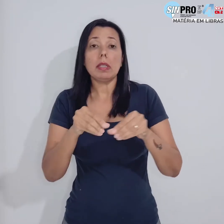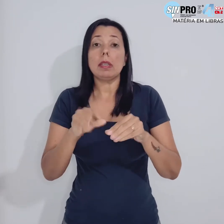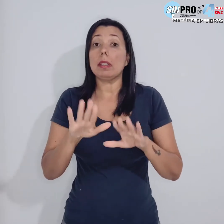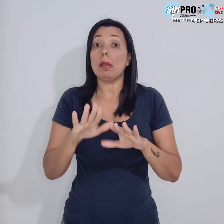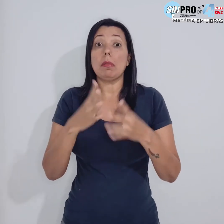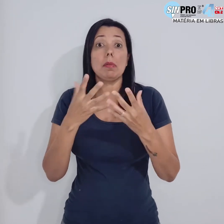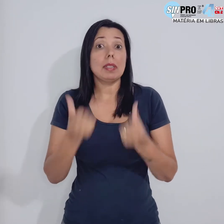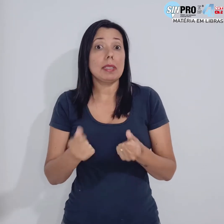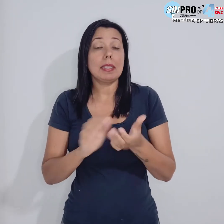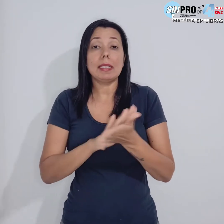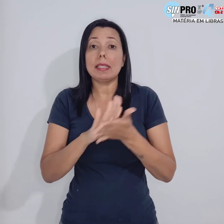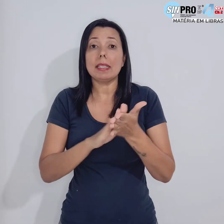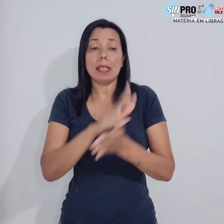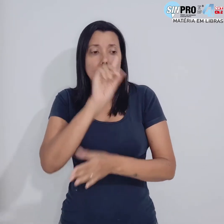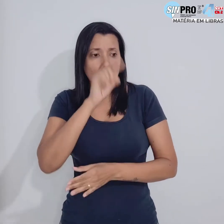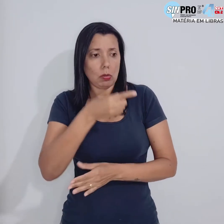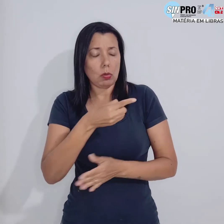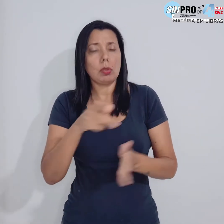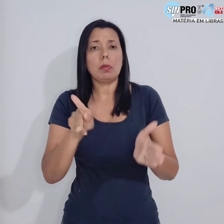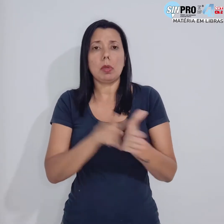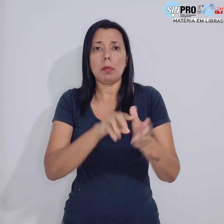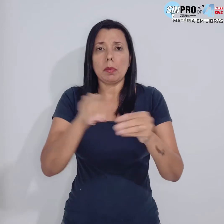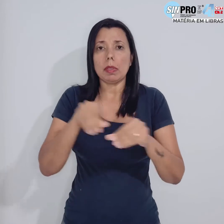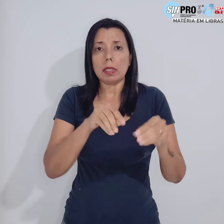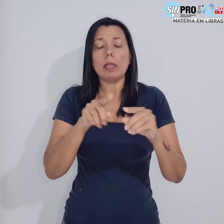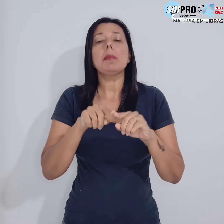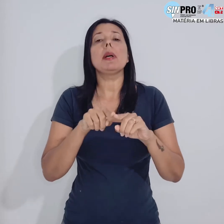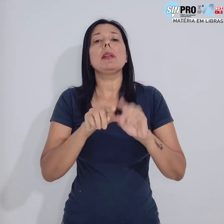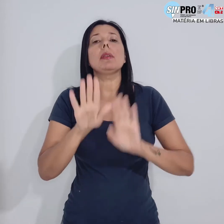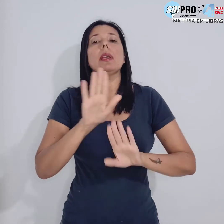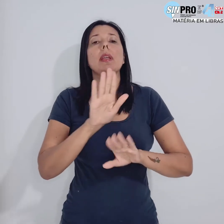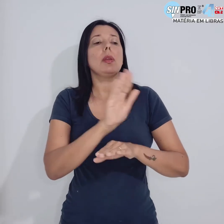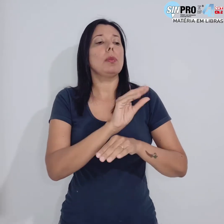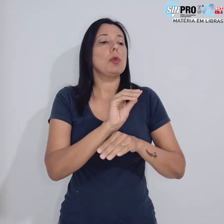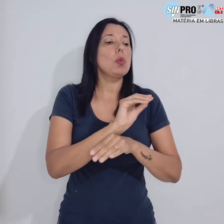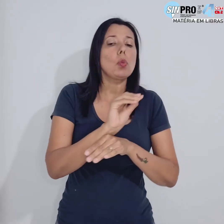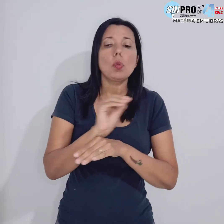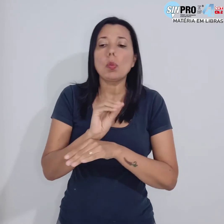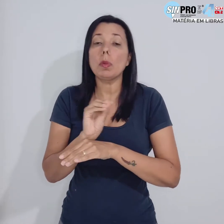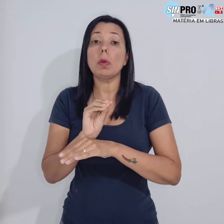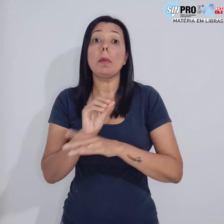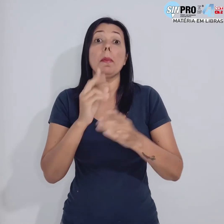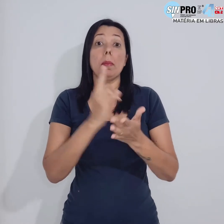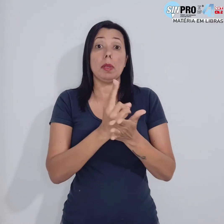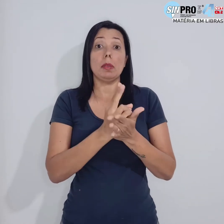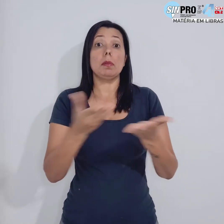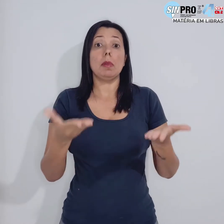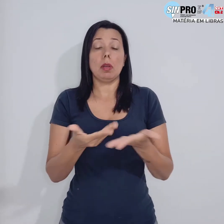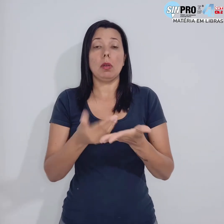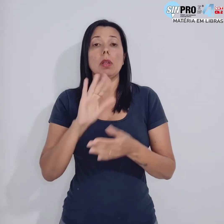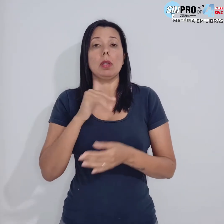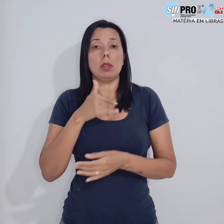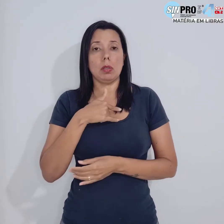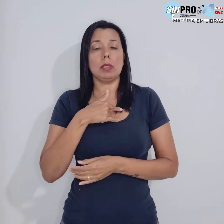Não consideramos ninguém dono da terra, e sim guardiões. Tanto que nos nossos idiomas